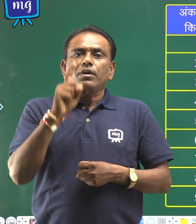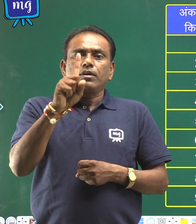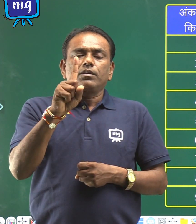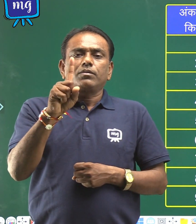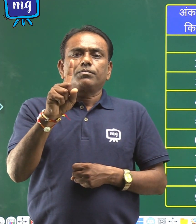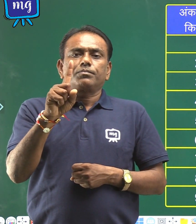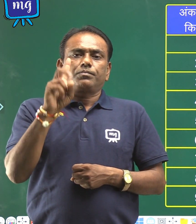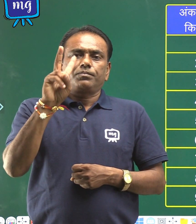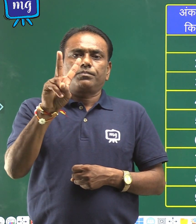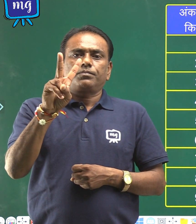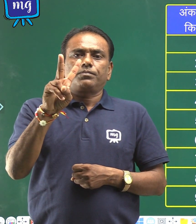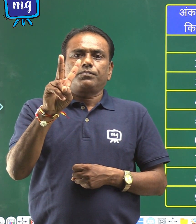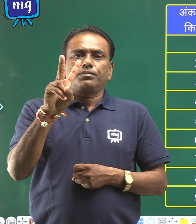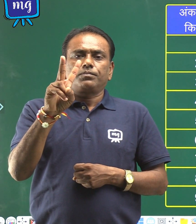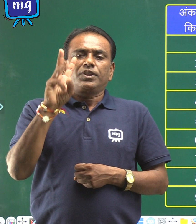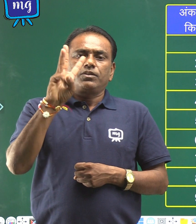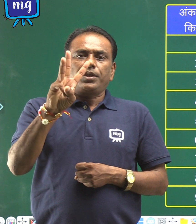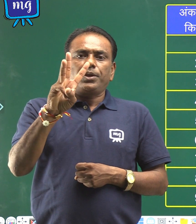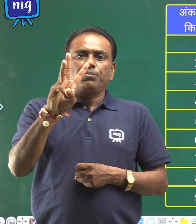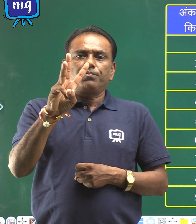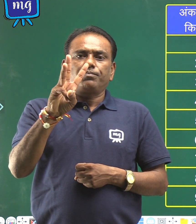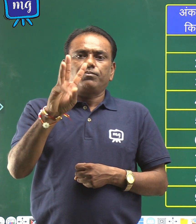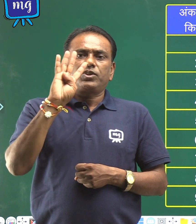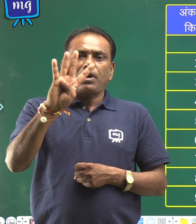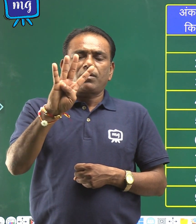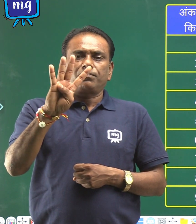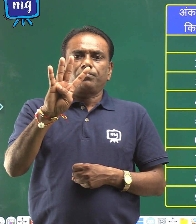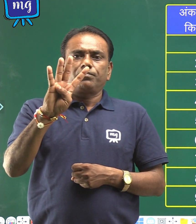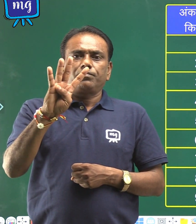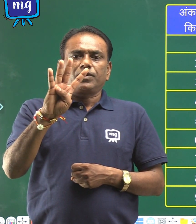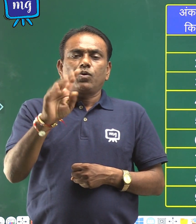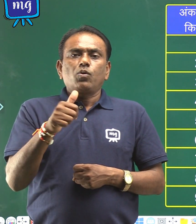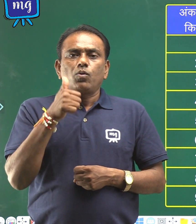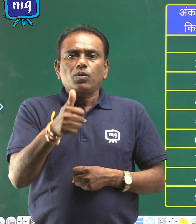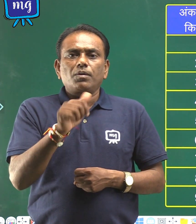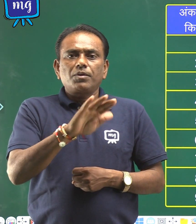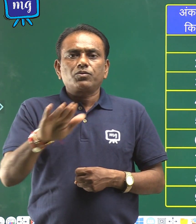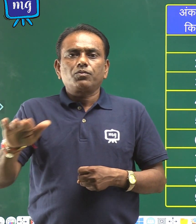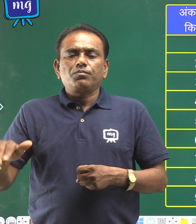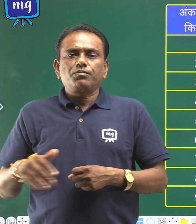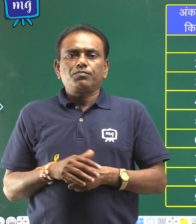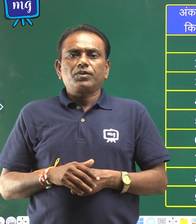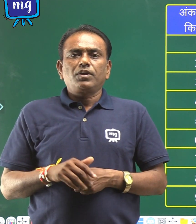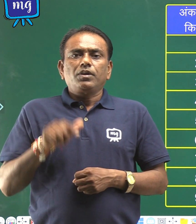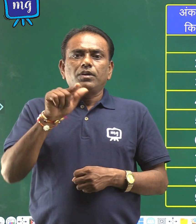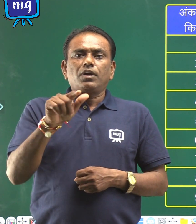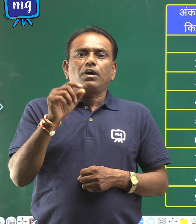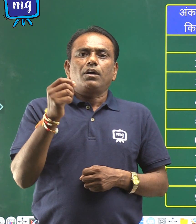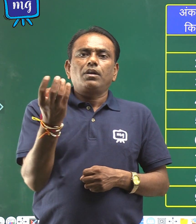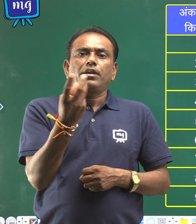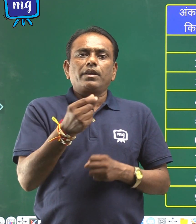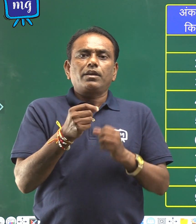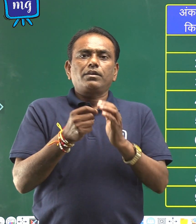1 2 3 4, ठीक है बच्चों, यहाँ लिखेंगे